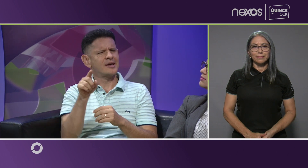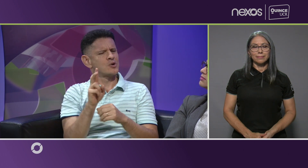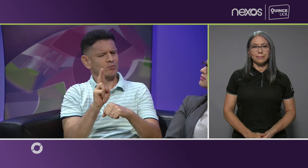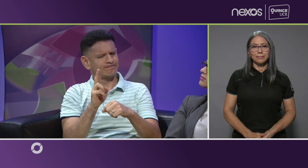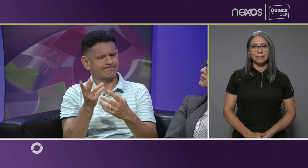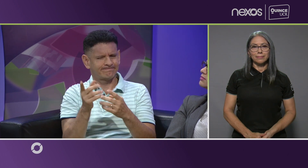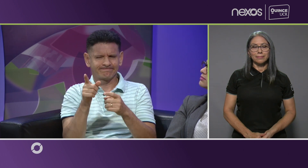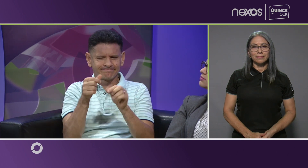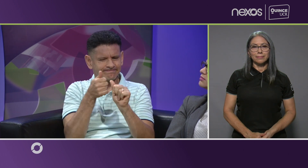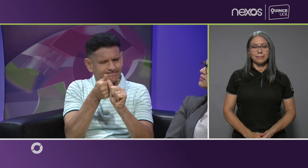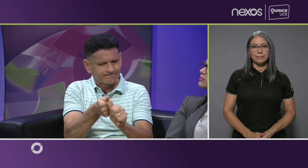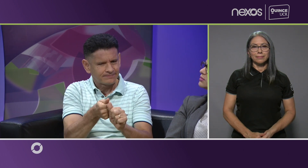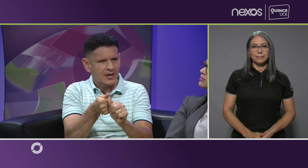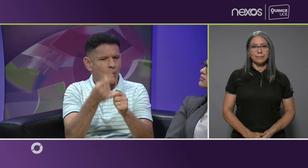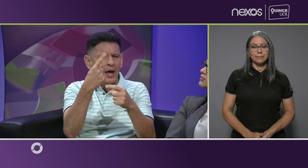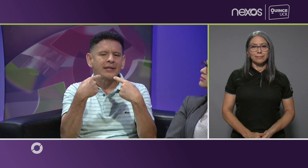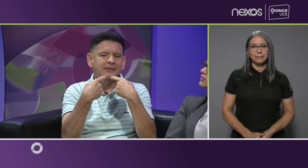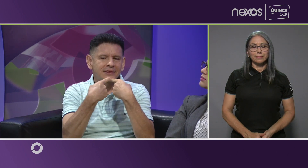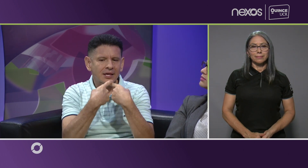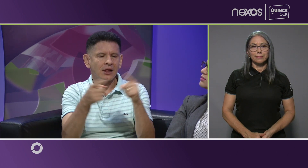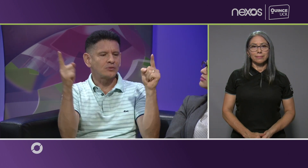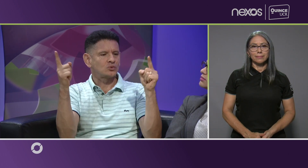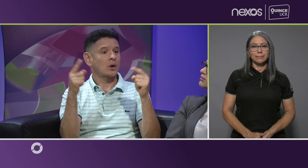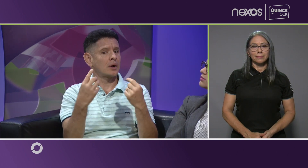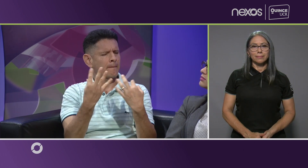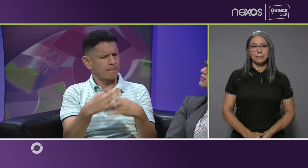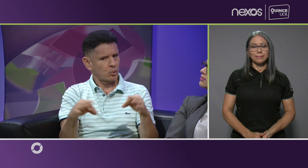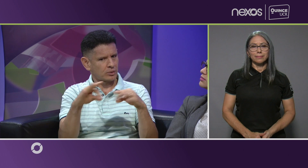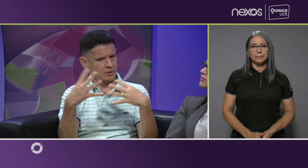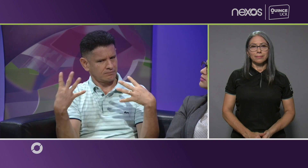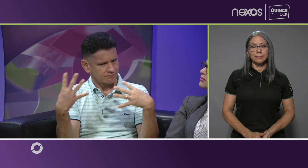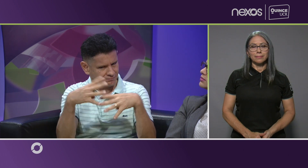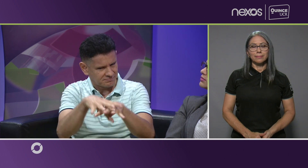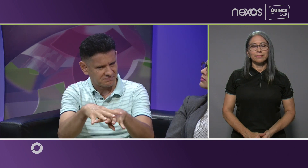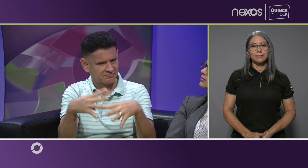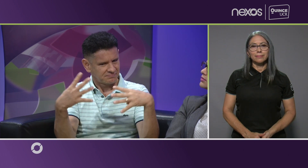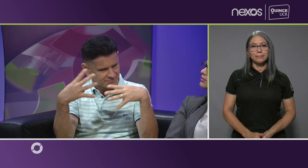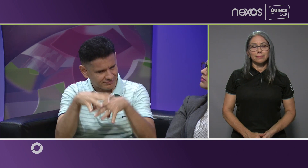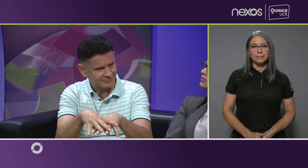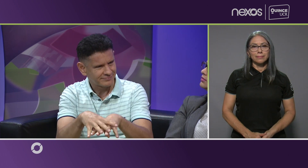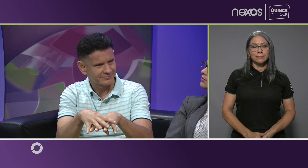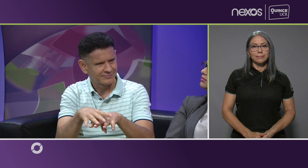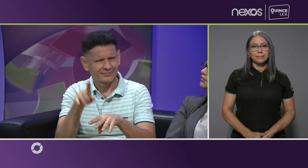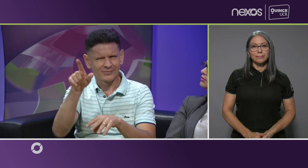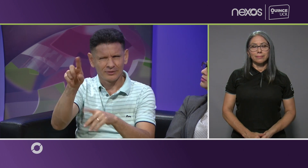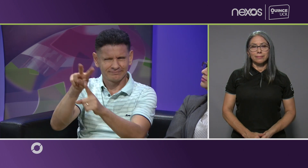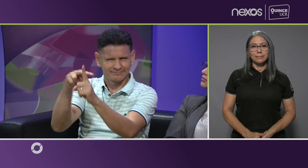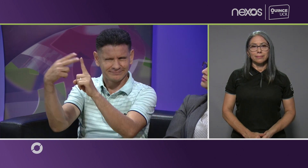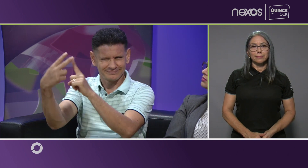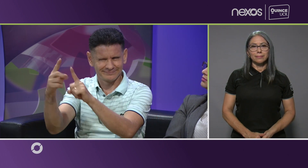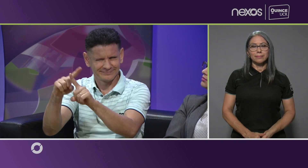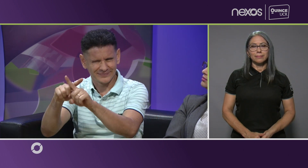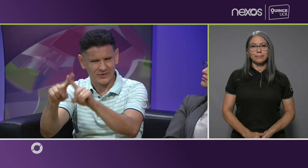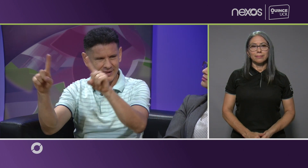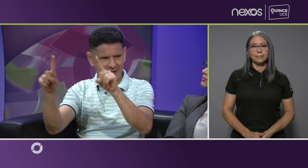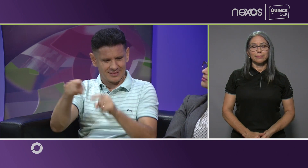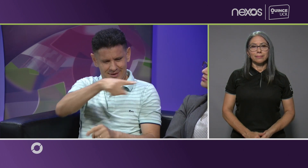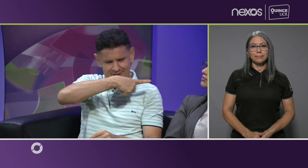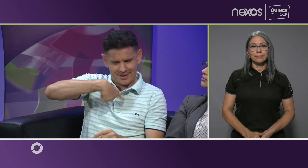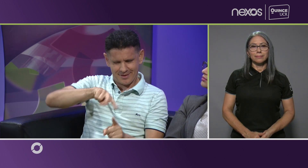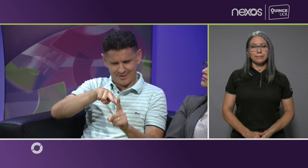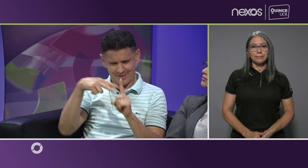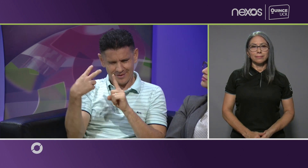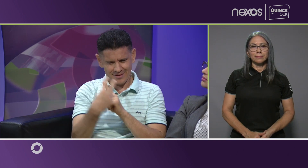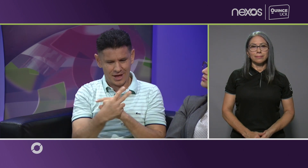ellos no permitieron o cerraron, ellos dijeron que era muy importante, pero integrar a las personas desde